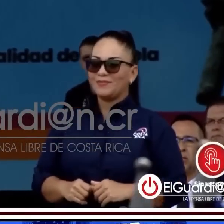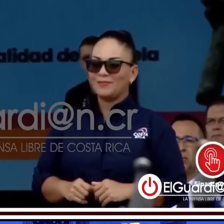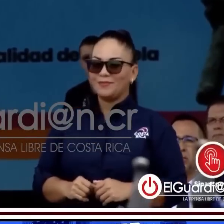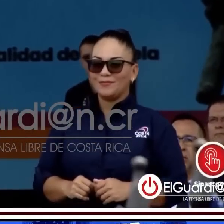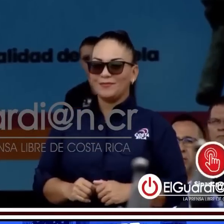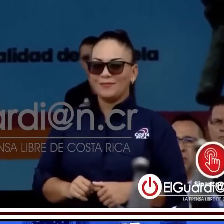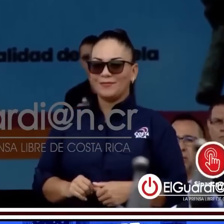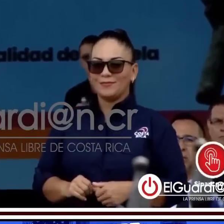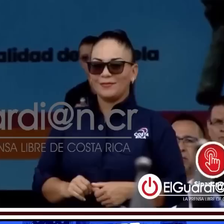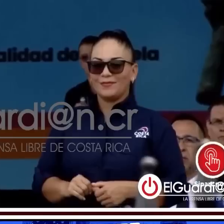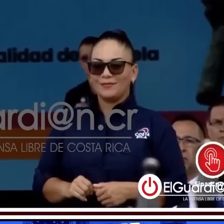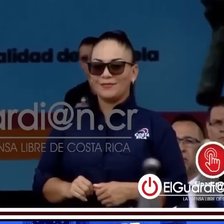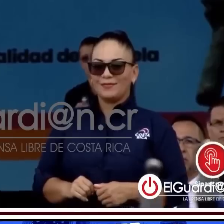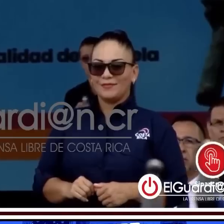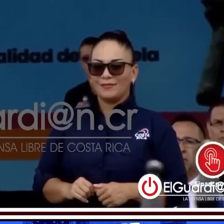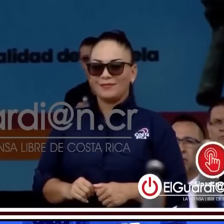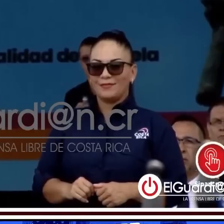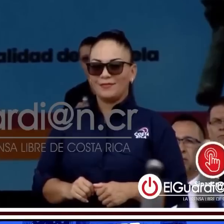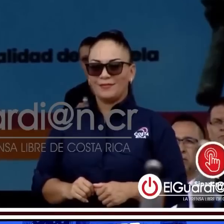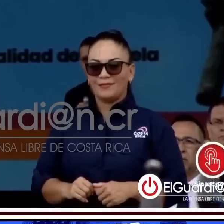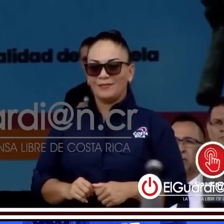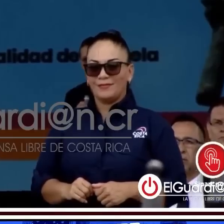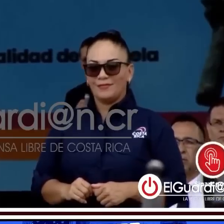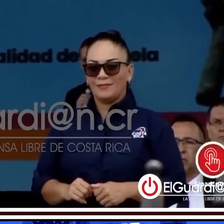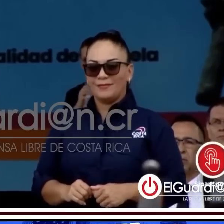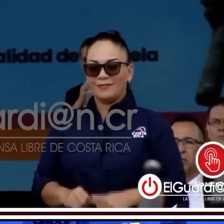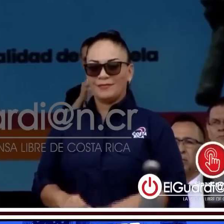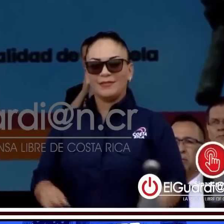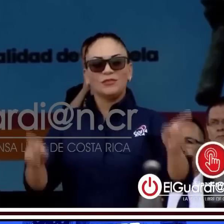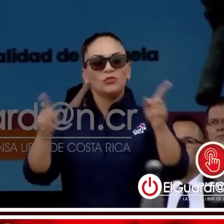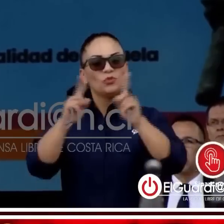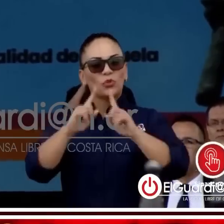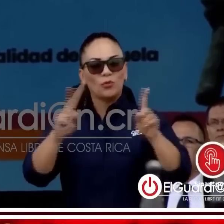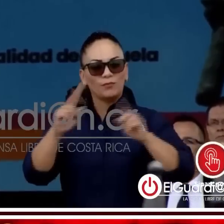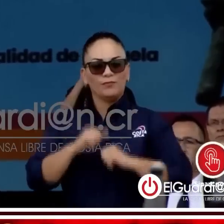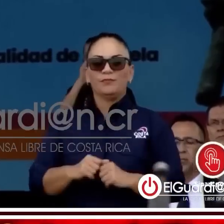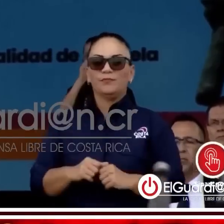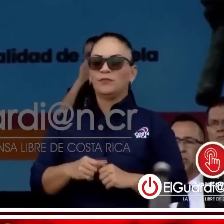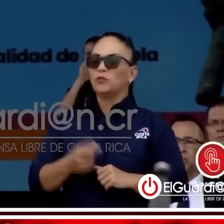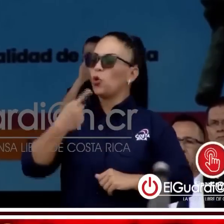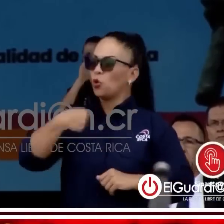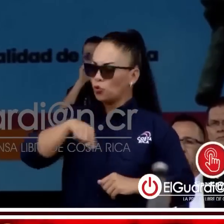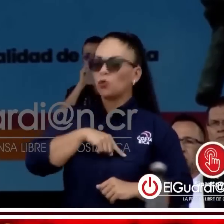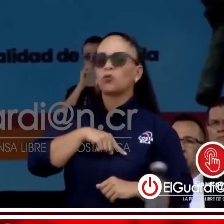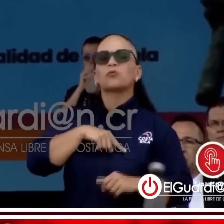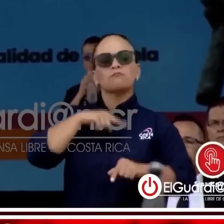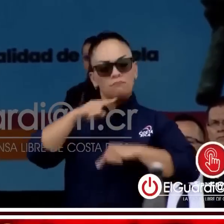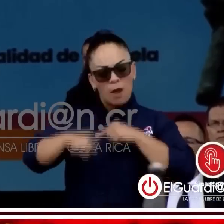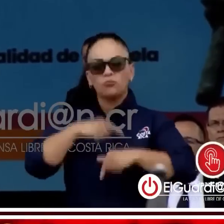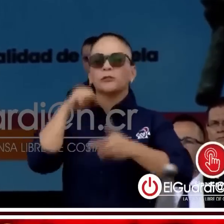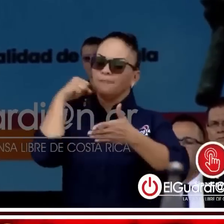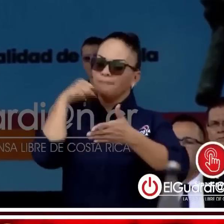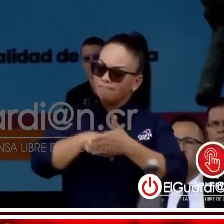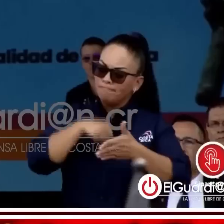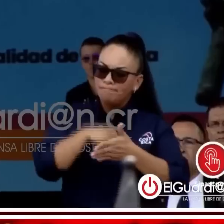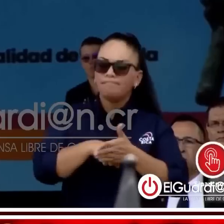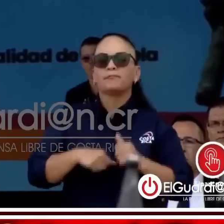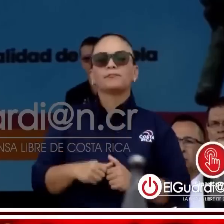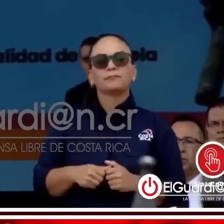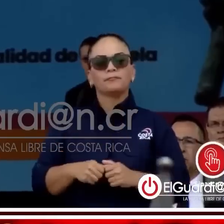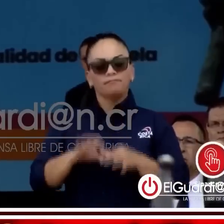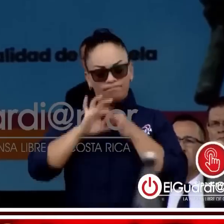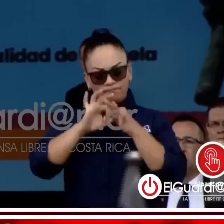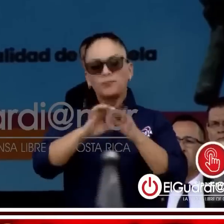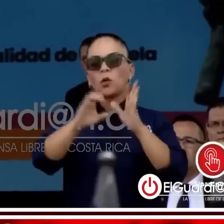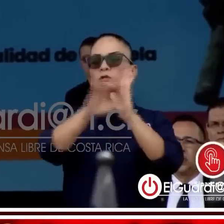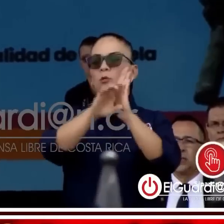No. Batallaremos dentro del marco de nuestra